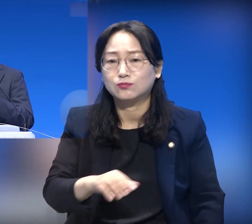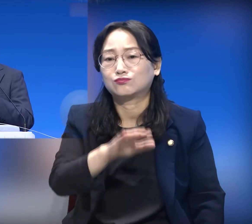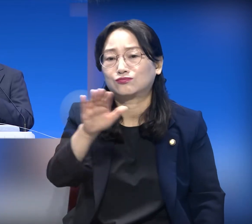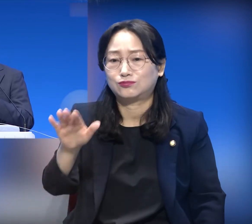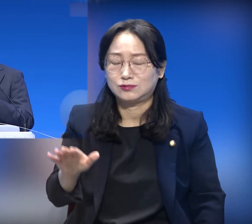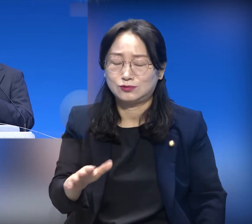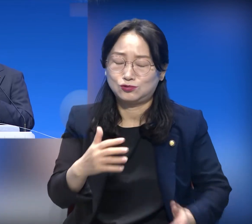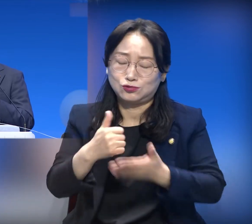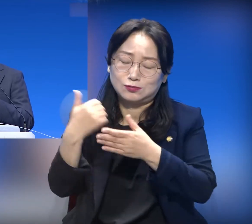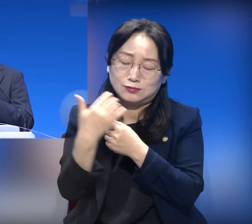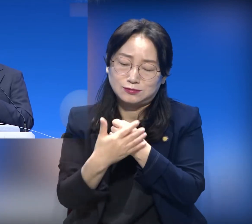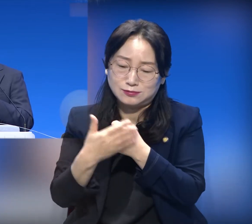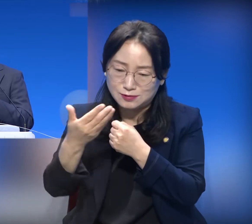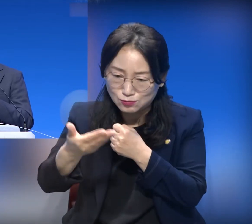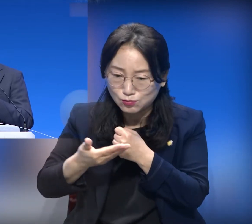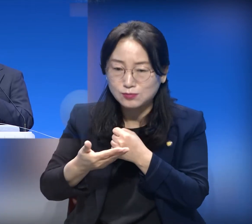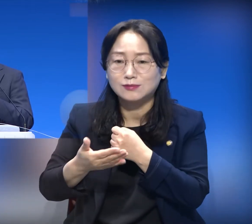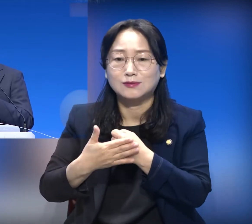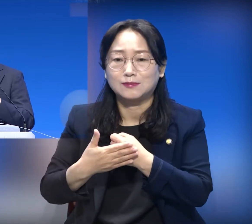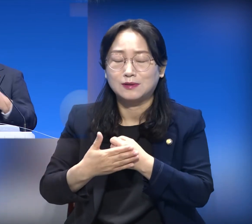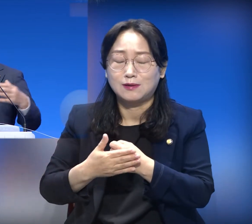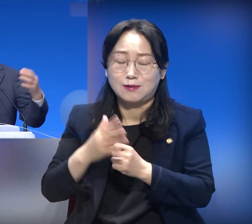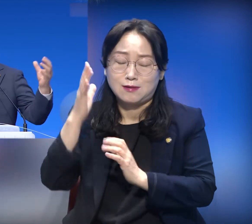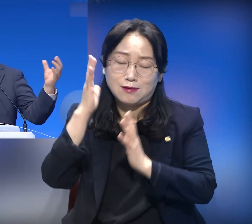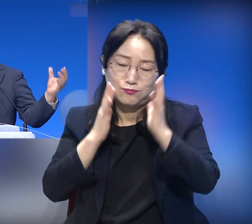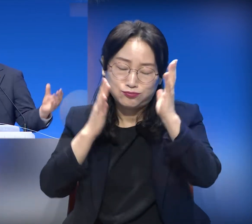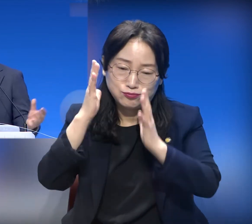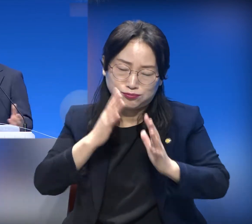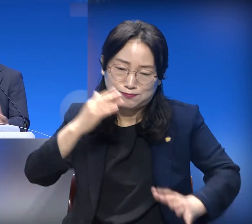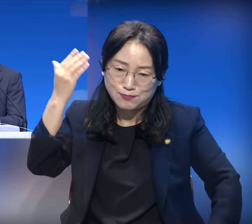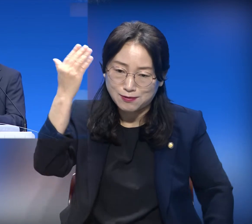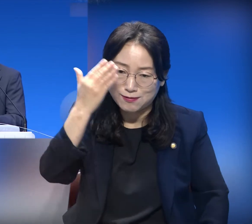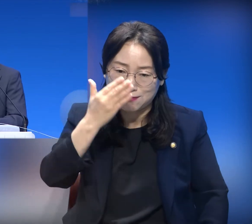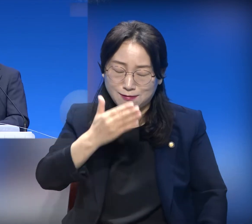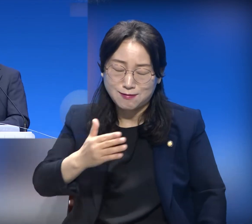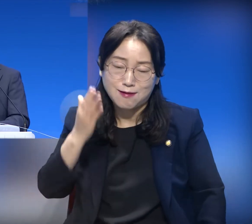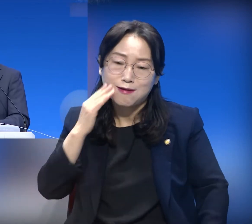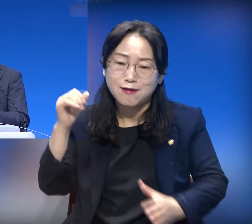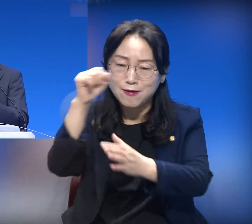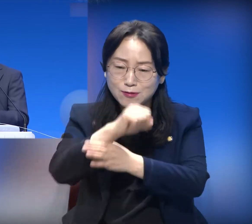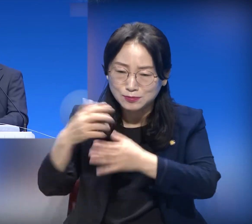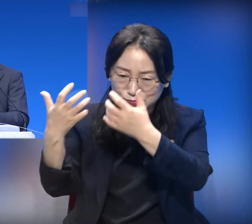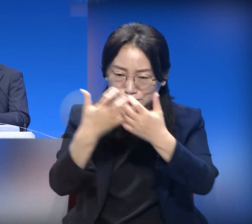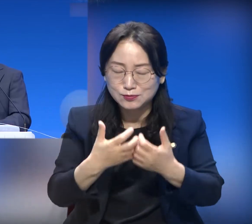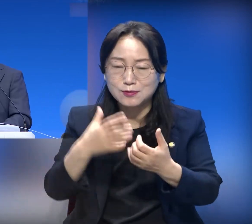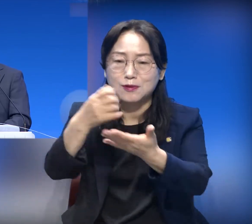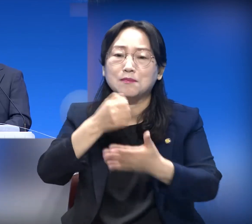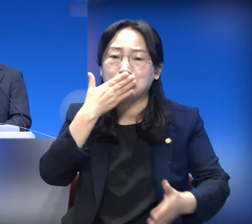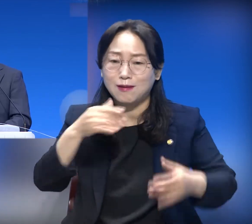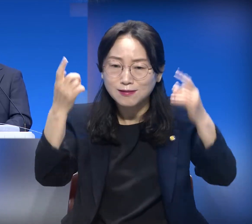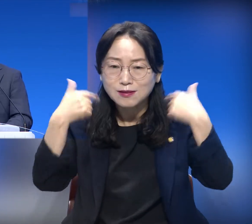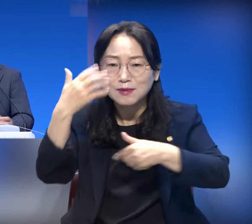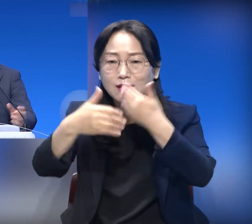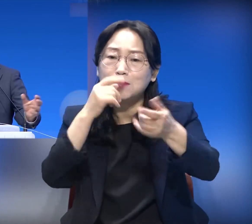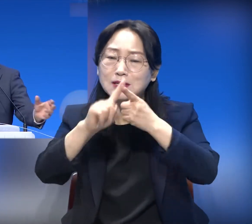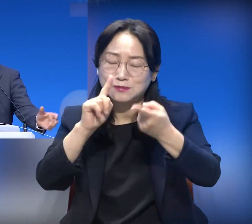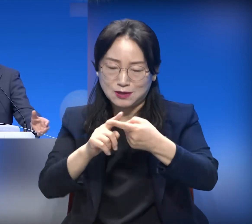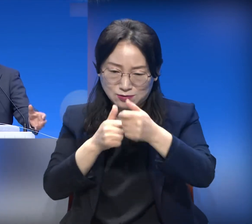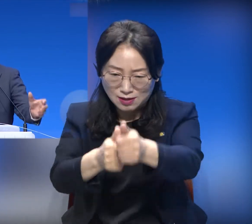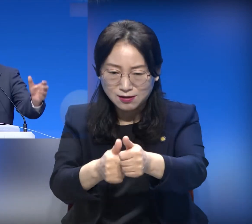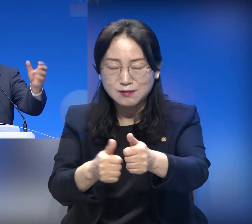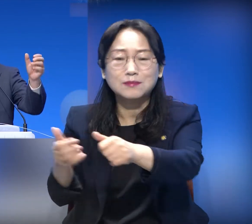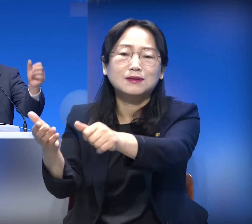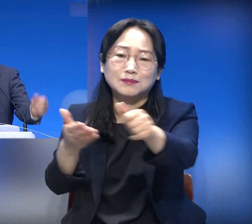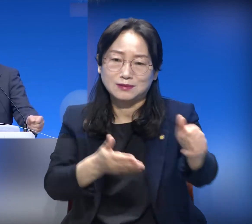주님의 은혜가 임하여서 우리는 푸르청청하며 많은 열매를 맺게 될 것입니다. 날마다 말씀의 인도를 받는 여러분 모두가 되기를